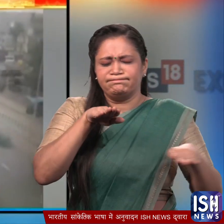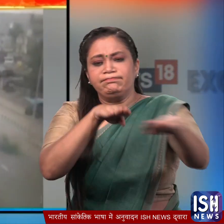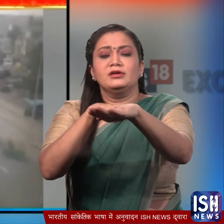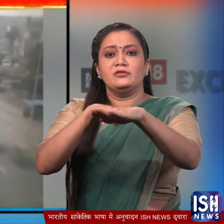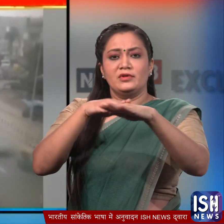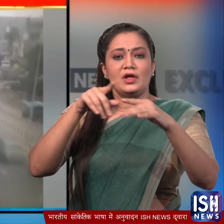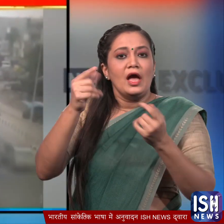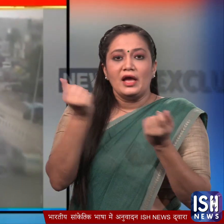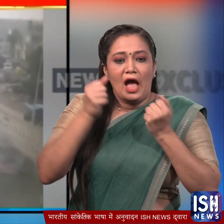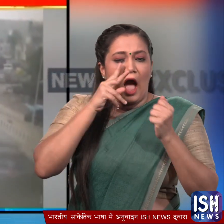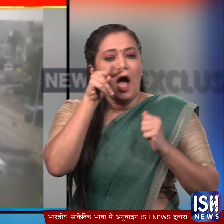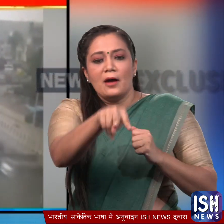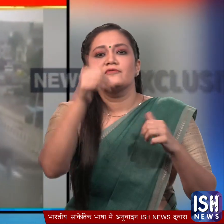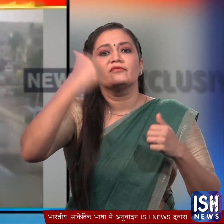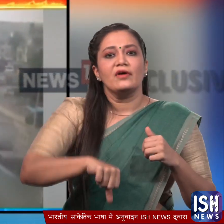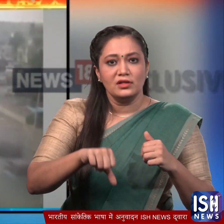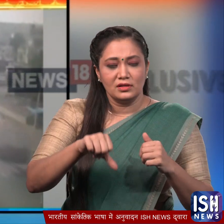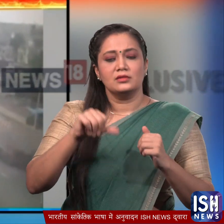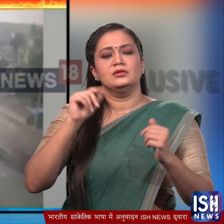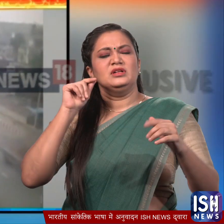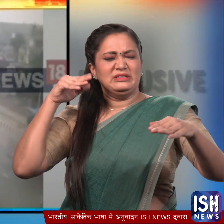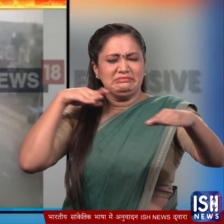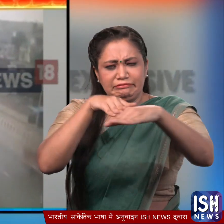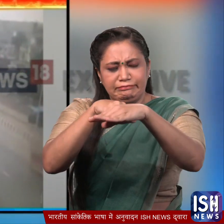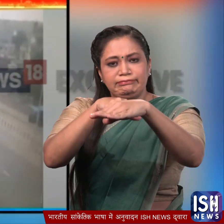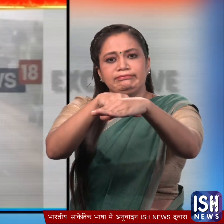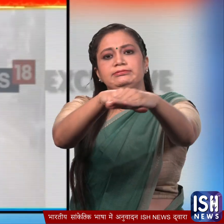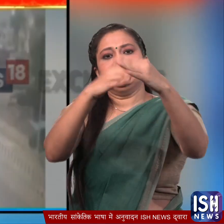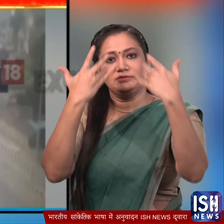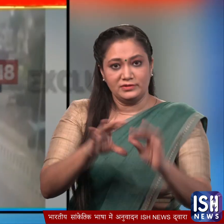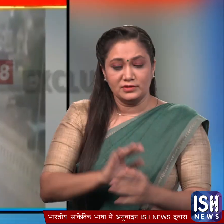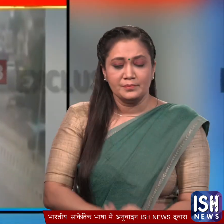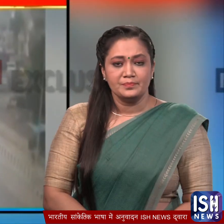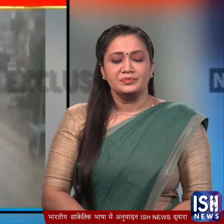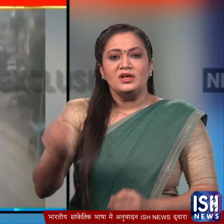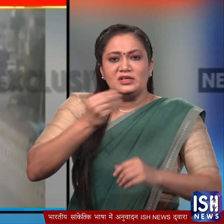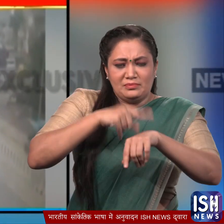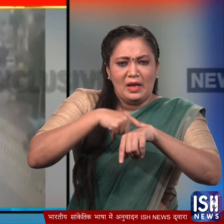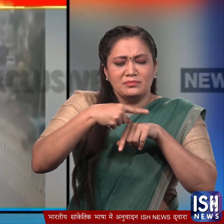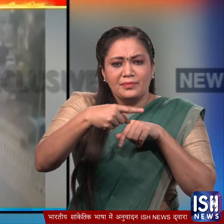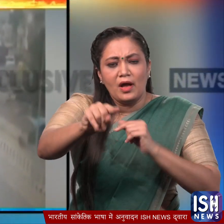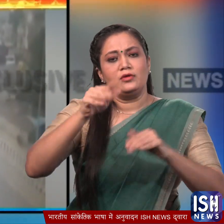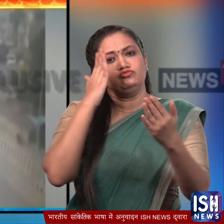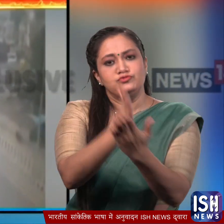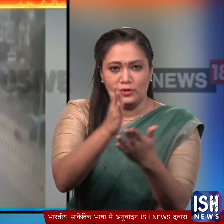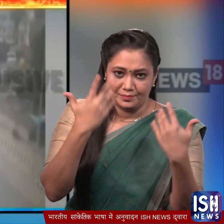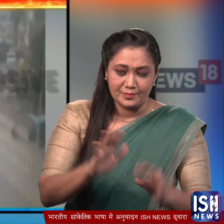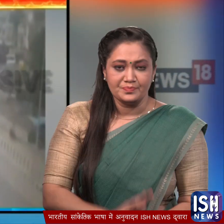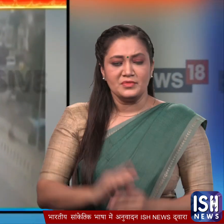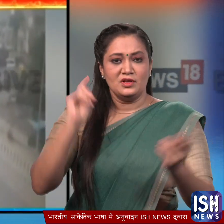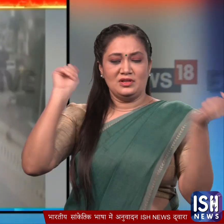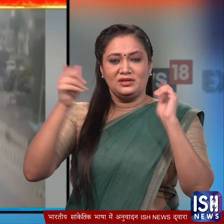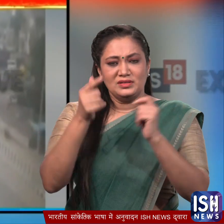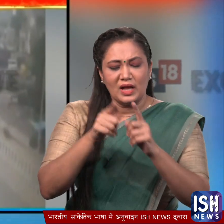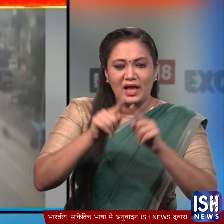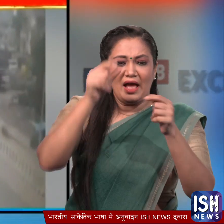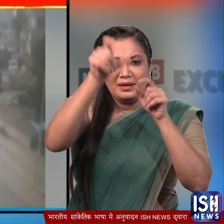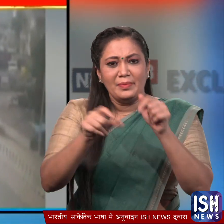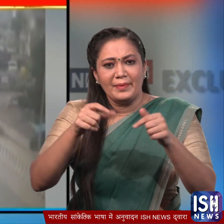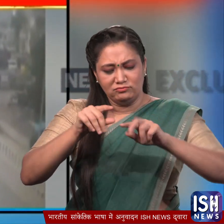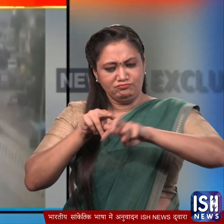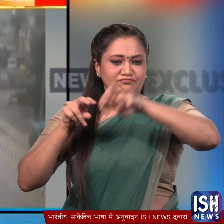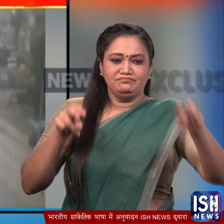सभी किसानों के पहचान पत्र की जांच के बाद ही उन्हें अंदर जाने दिया जाएगा। इस दौरान प्रदर्शन करने वालों को कोरोना नियमों का भी सख्ती से पालन